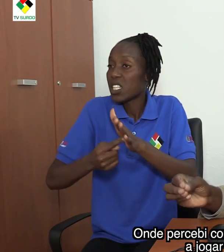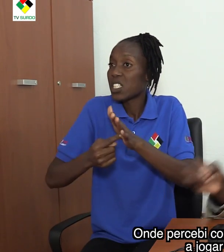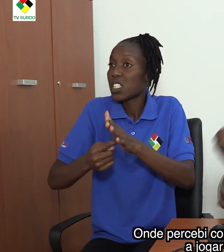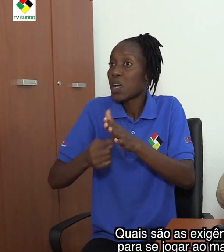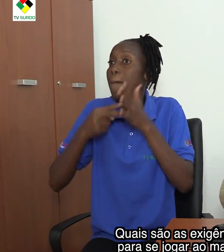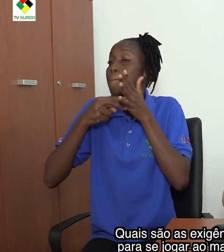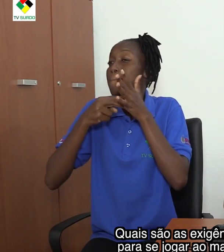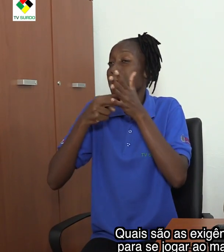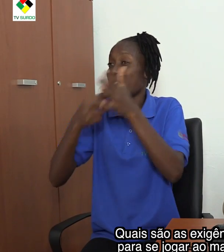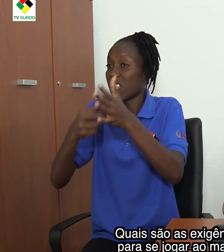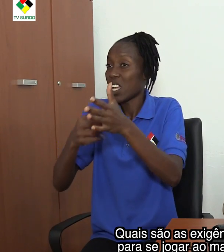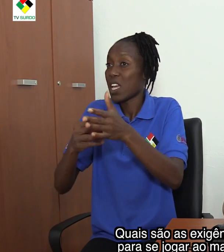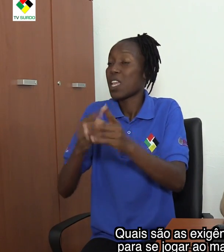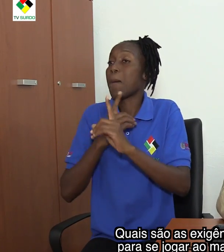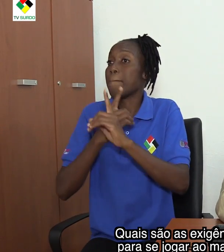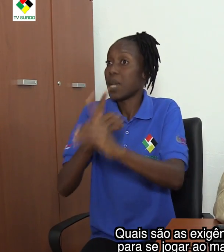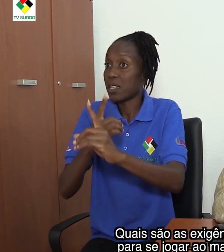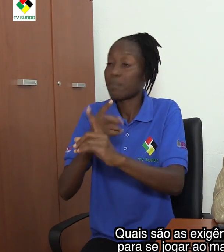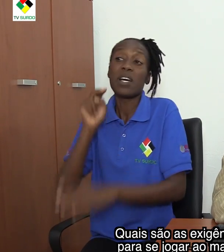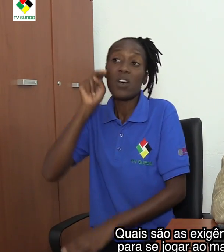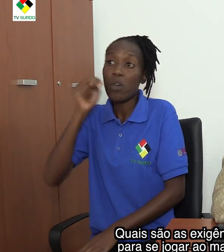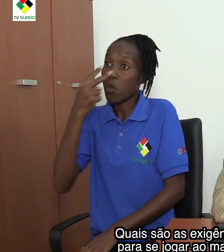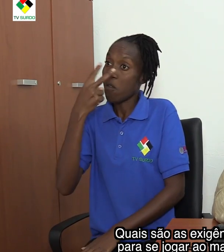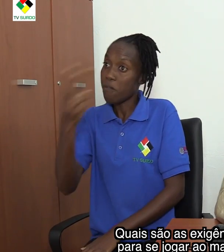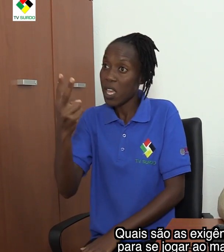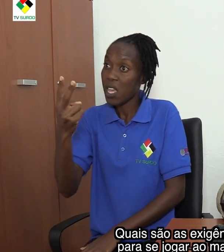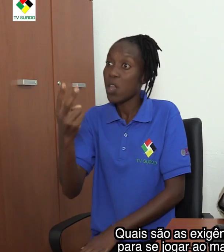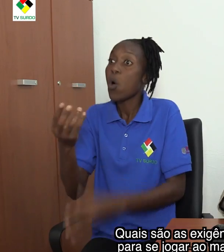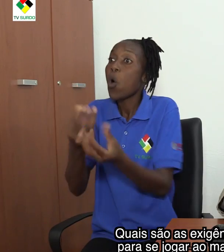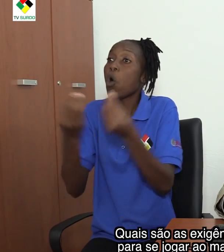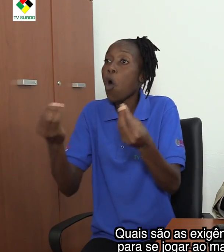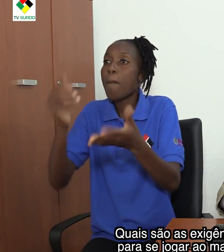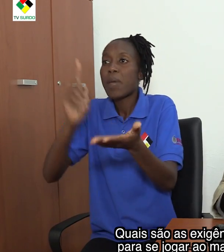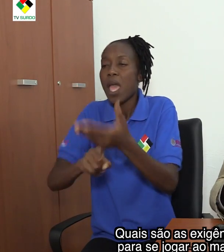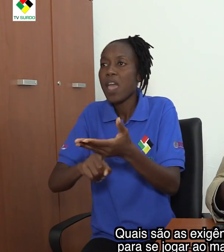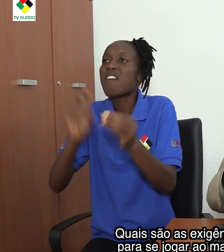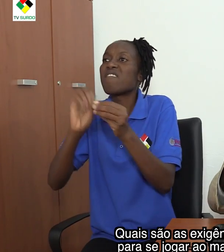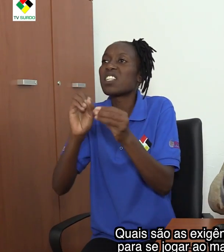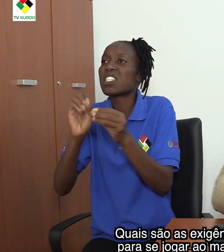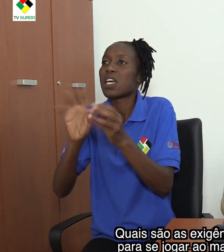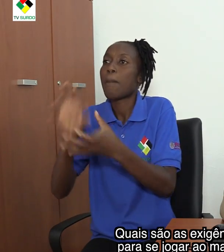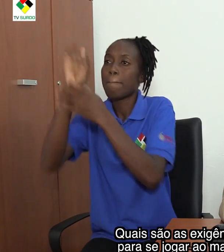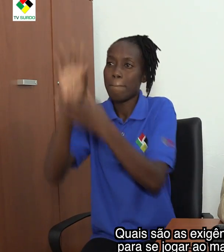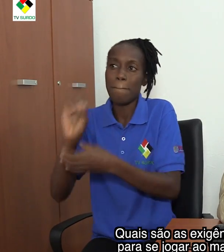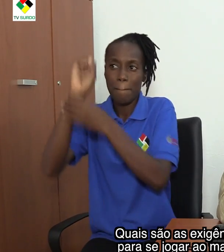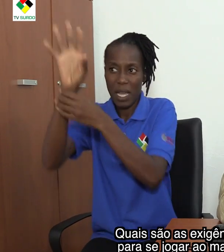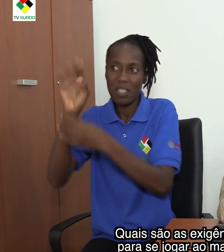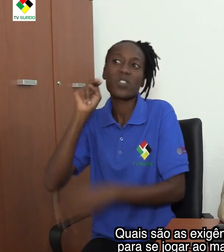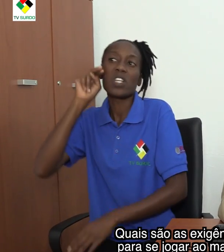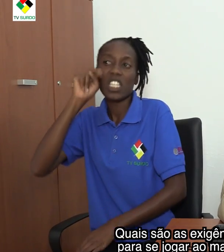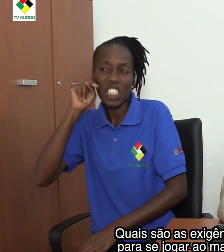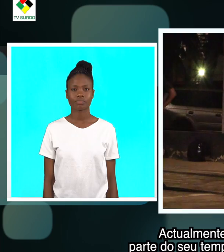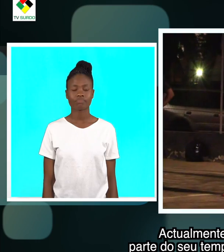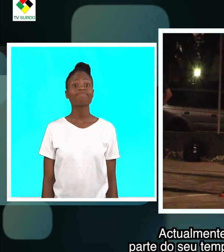em África, quais são as exigências que se impunham para um jogador jogar ao mais alto nível